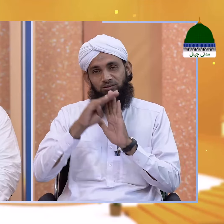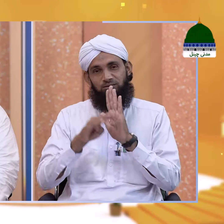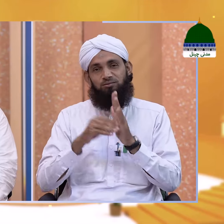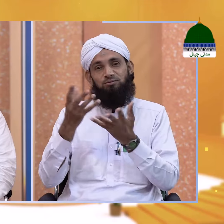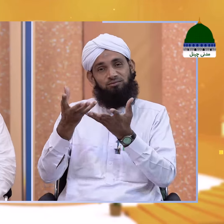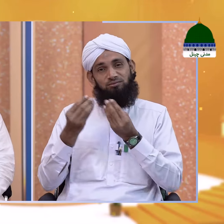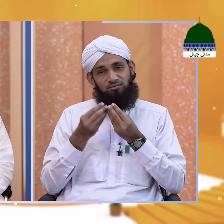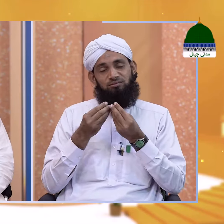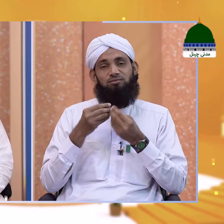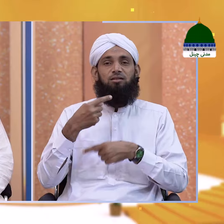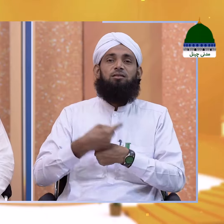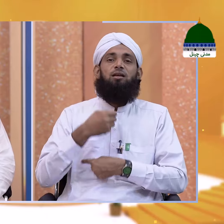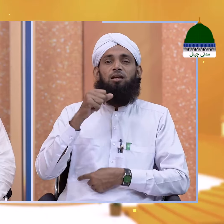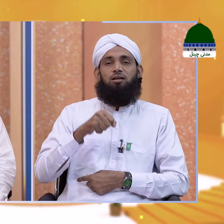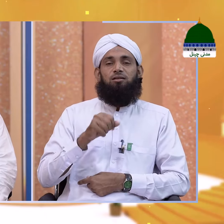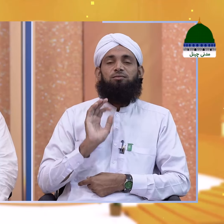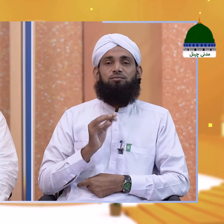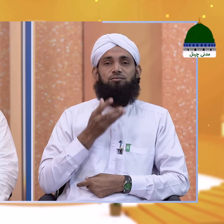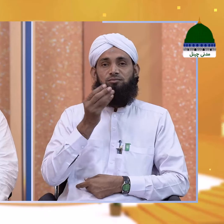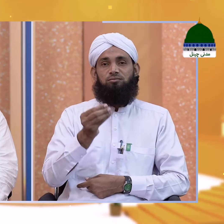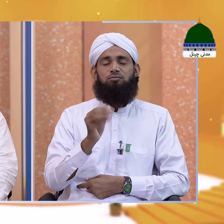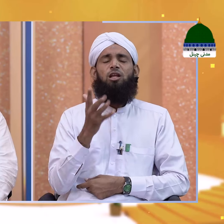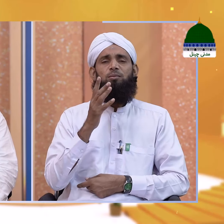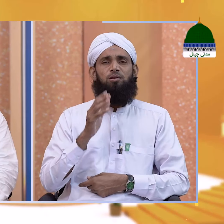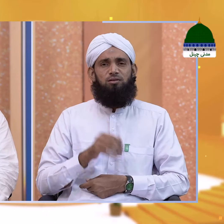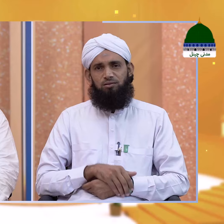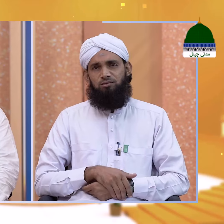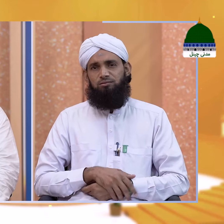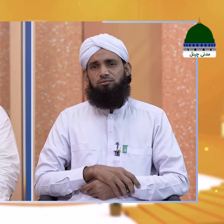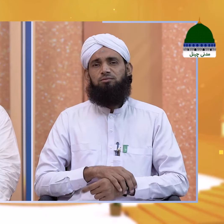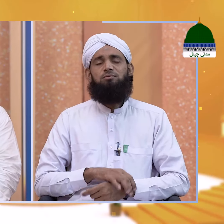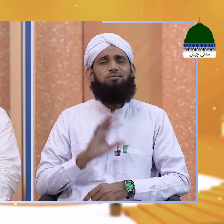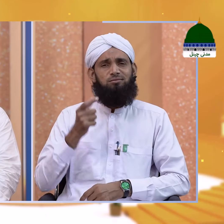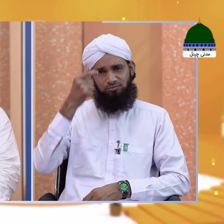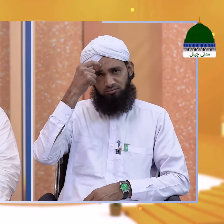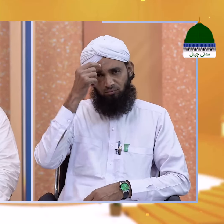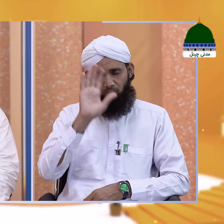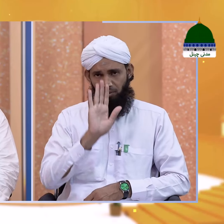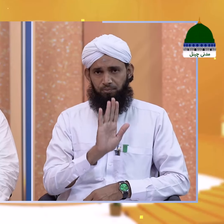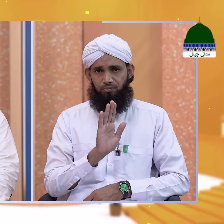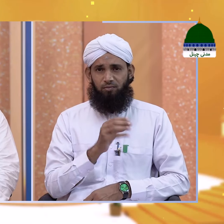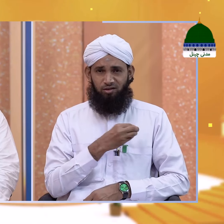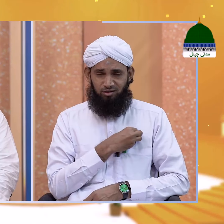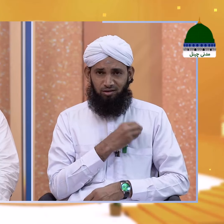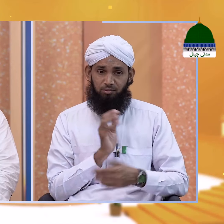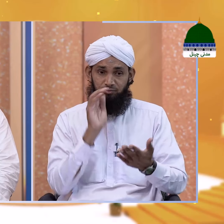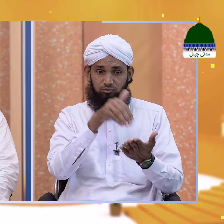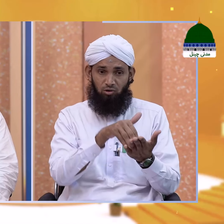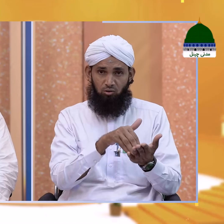کہ تعزیت کیسے کرنی ہے، کہ جب آپ مصیبت زدہ آدمی کو دیکھیں تو اس سے صبر کی تلقین کریں۔